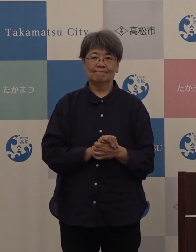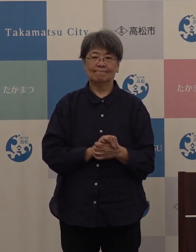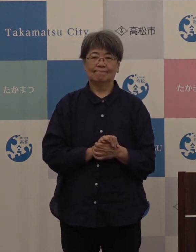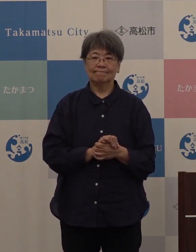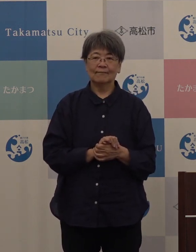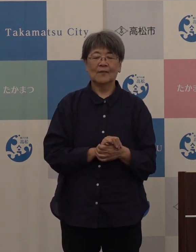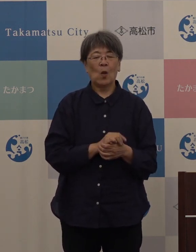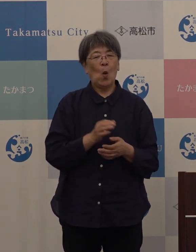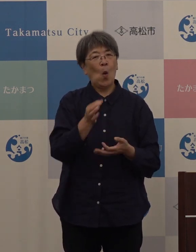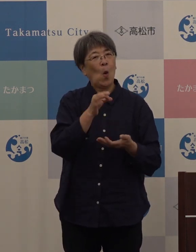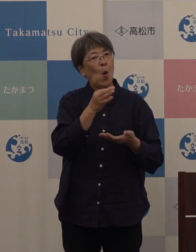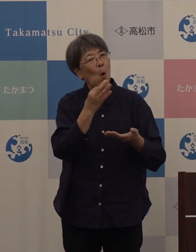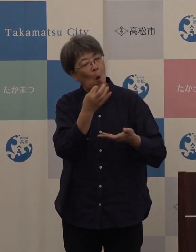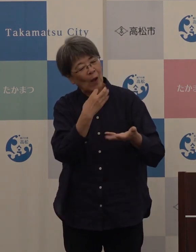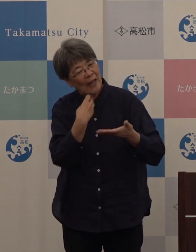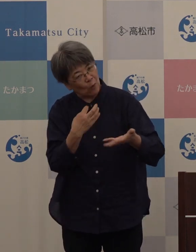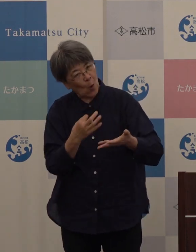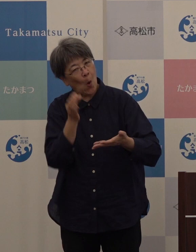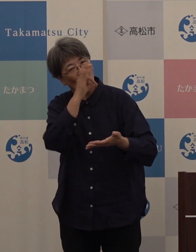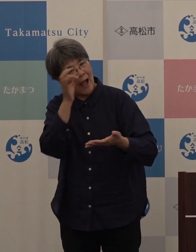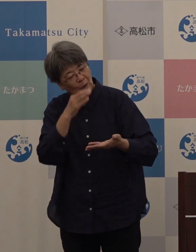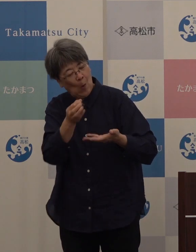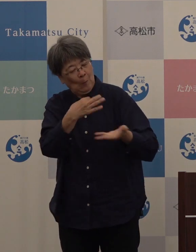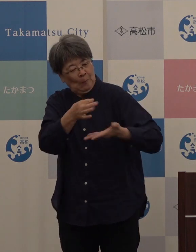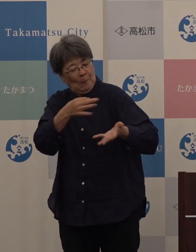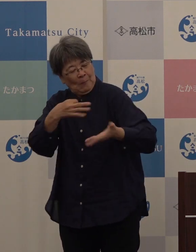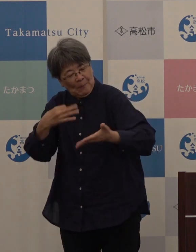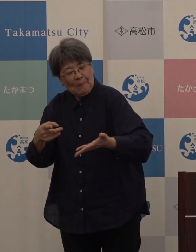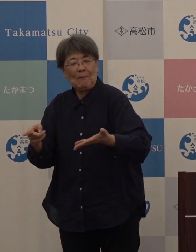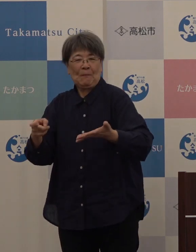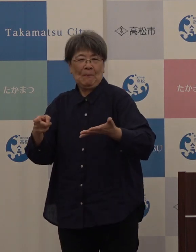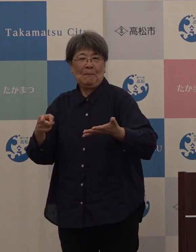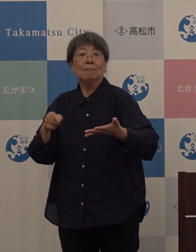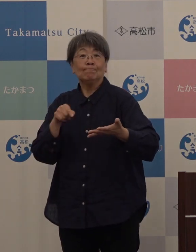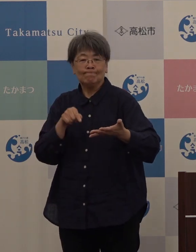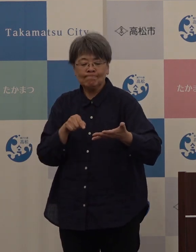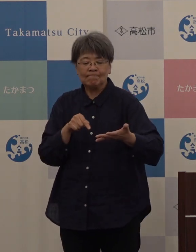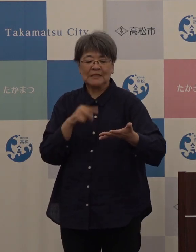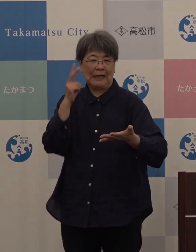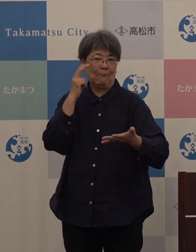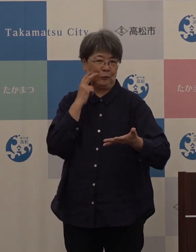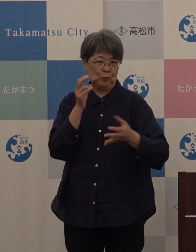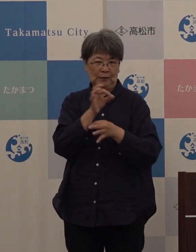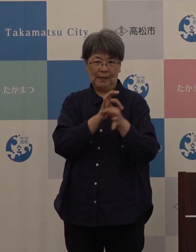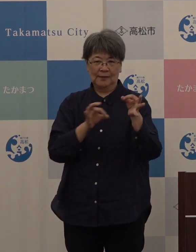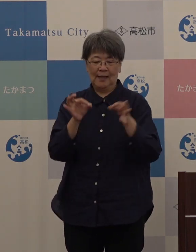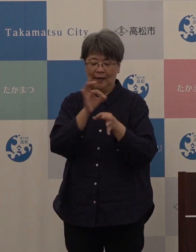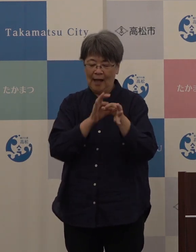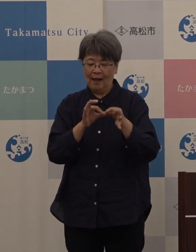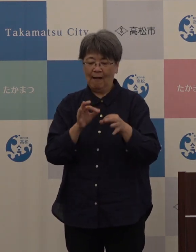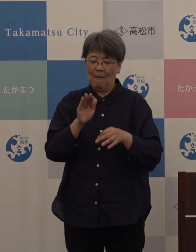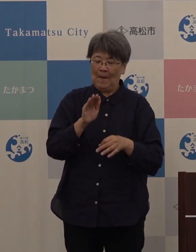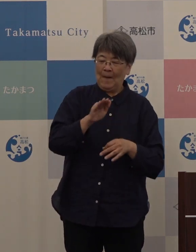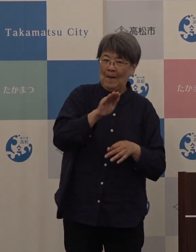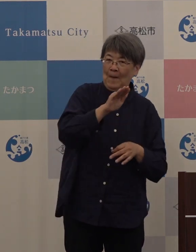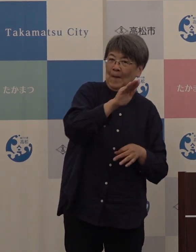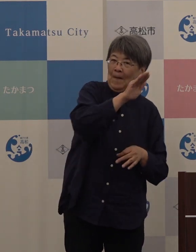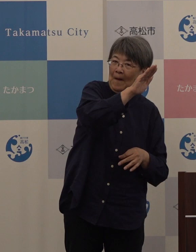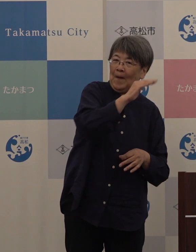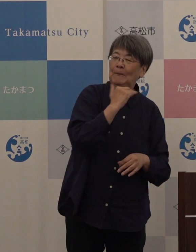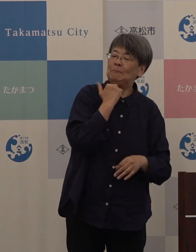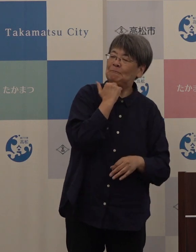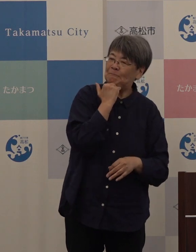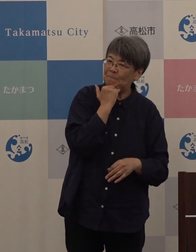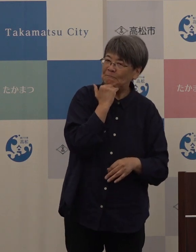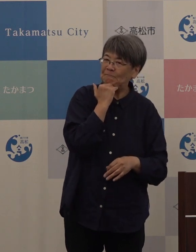落ち込んだ観光業界の回復を通じて本市の経済の回復活性化へ大きく寄与していただけ